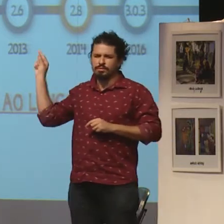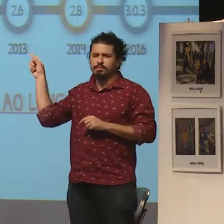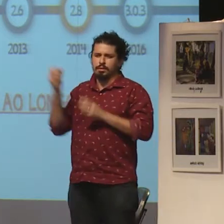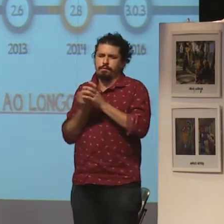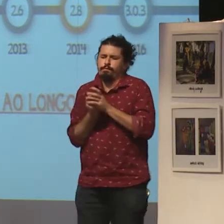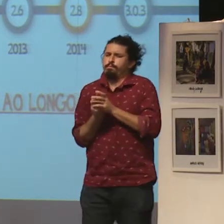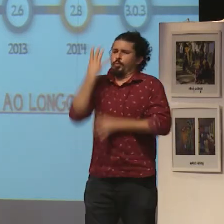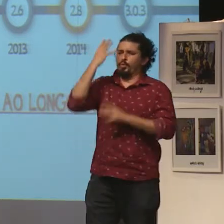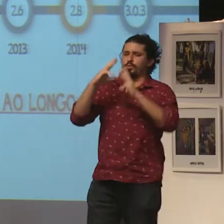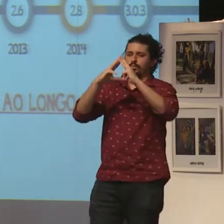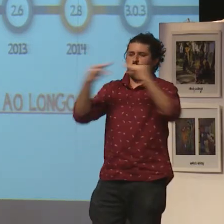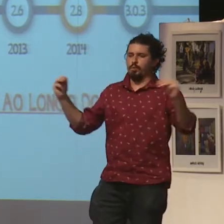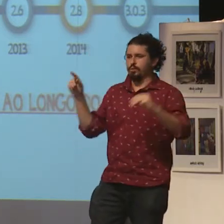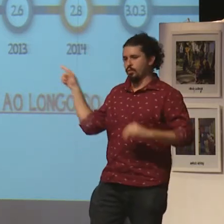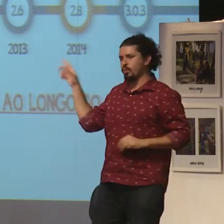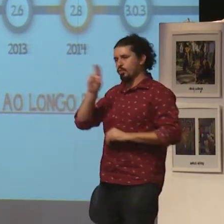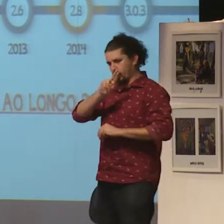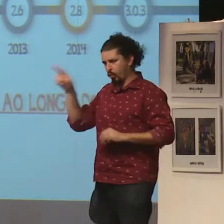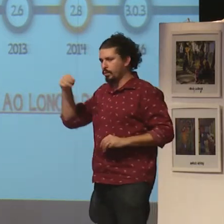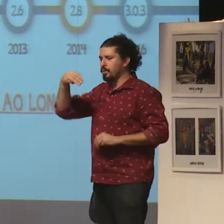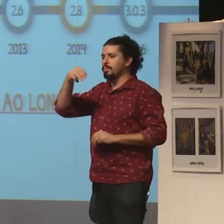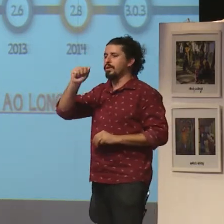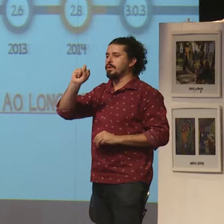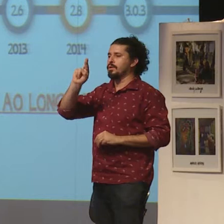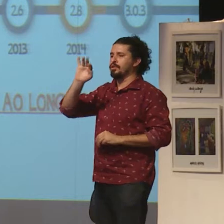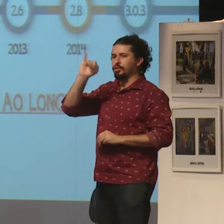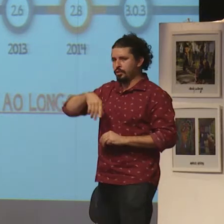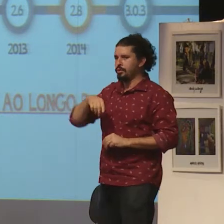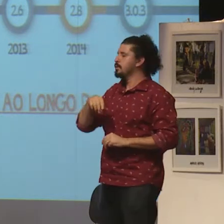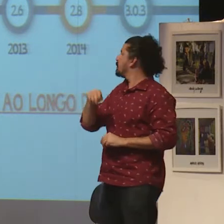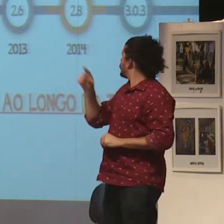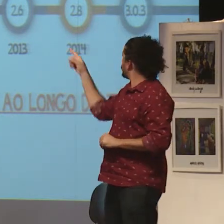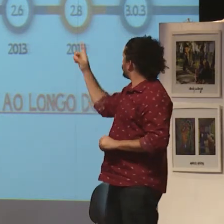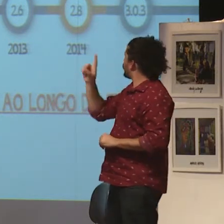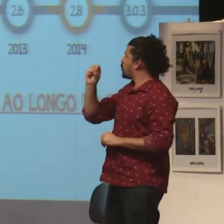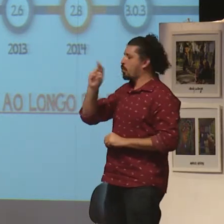Um breve resumo histórico, né, de como ele foi criado, o Moodle, né?